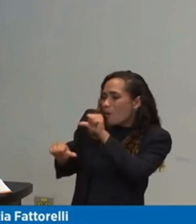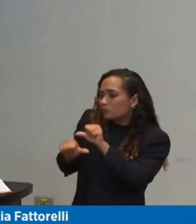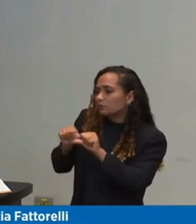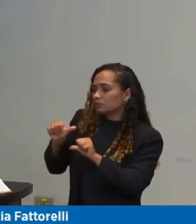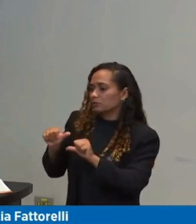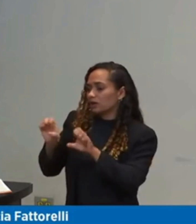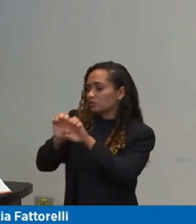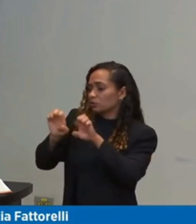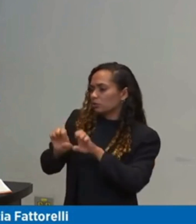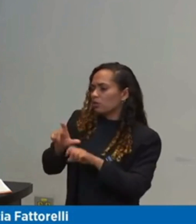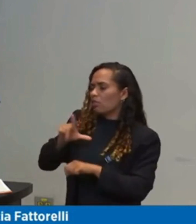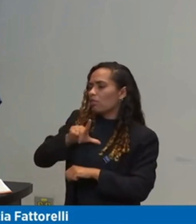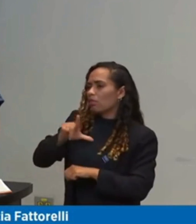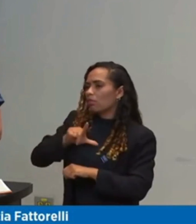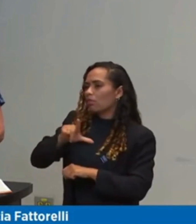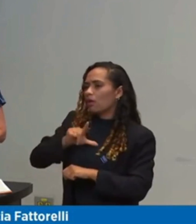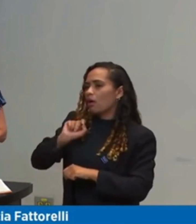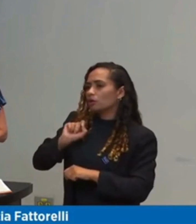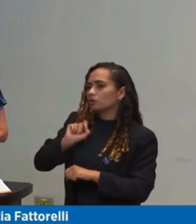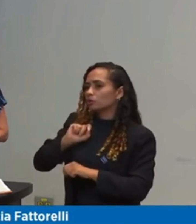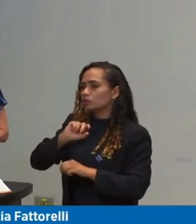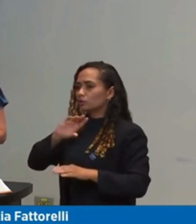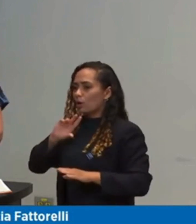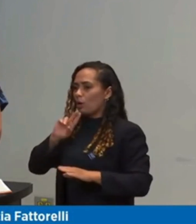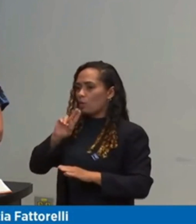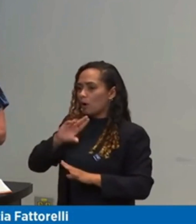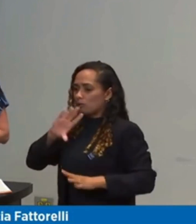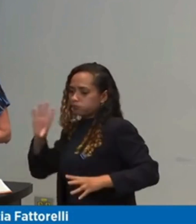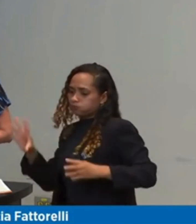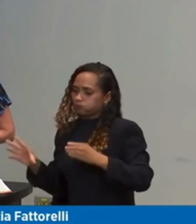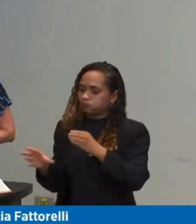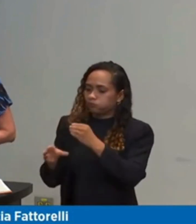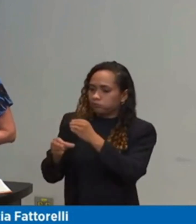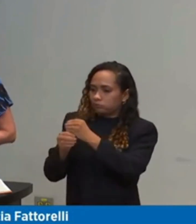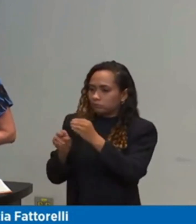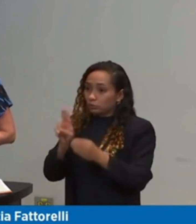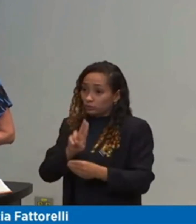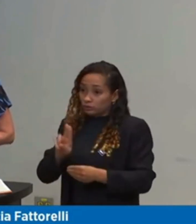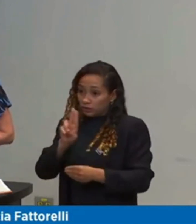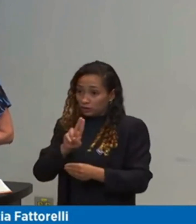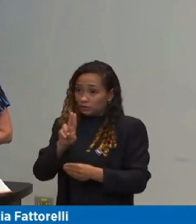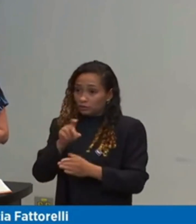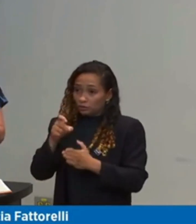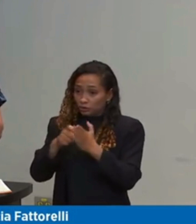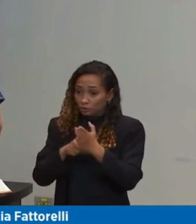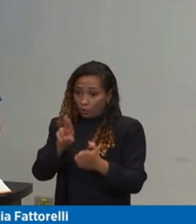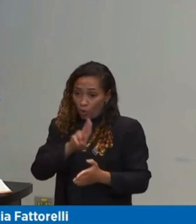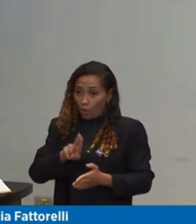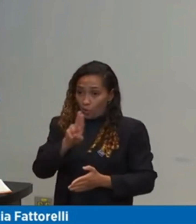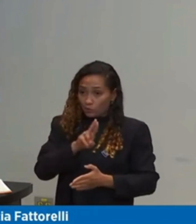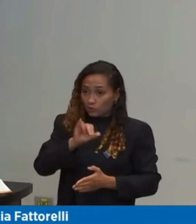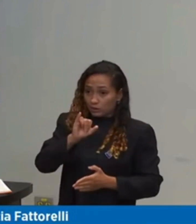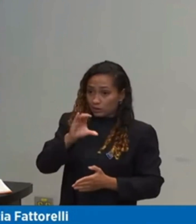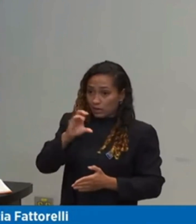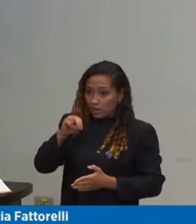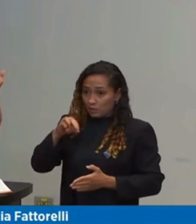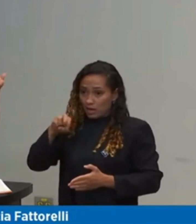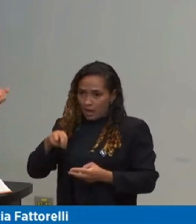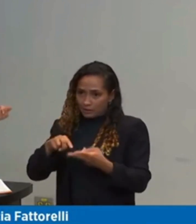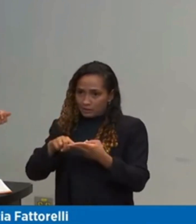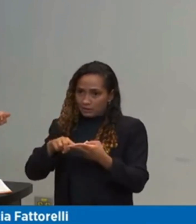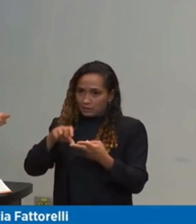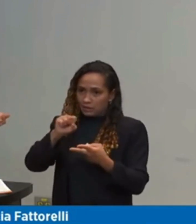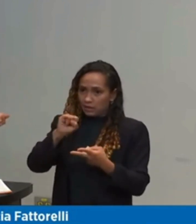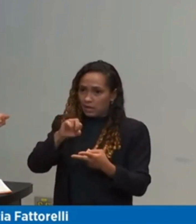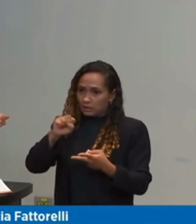está havendo é uma unificação dos tributos sobre o consumo, o ICMS e o ISS